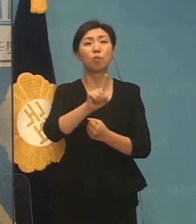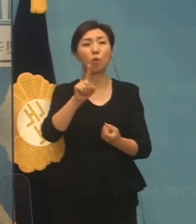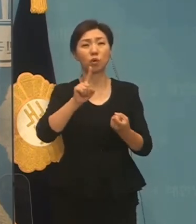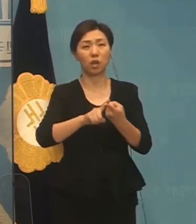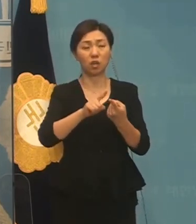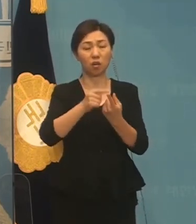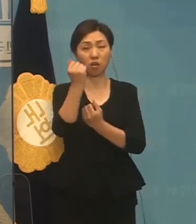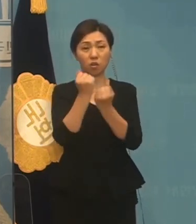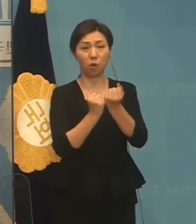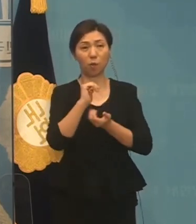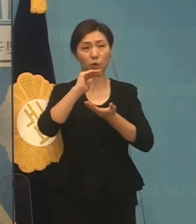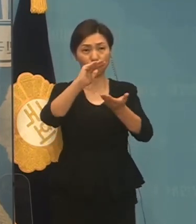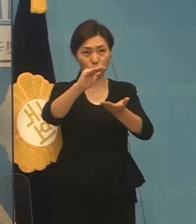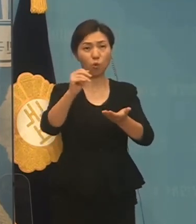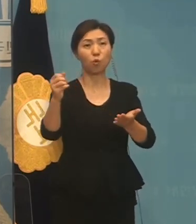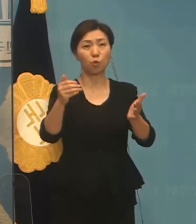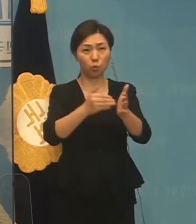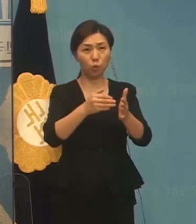합니다.